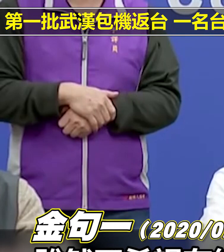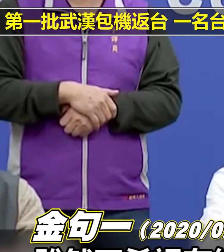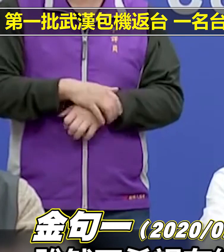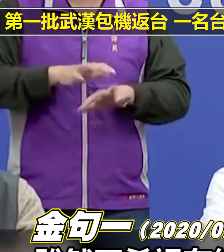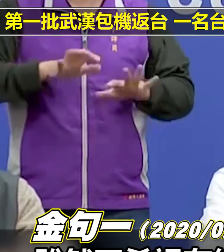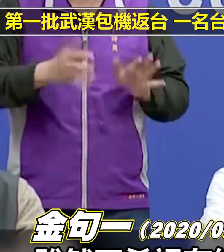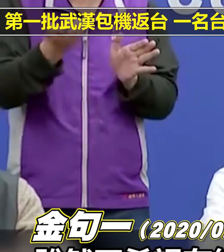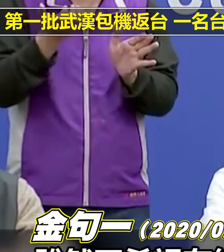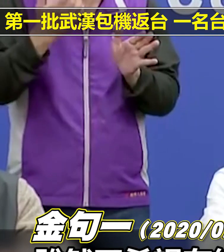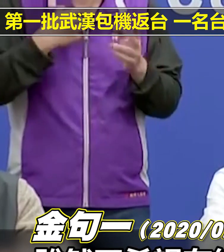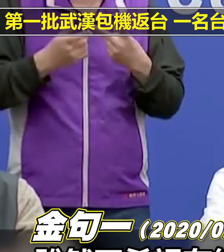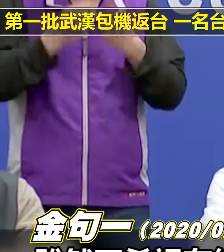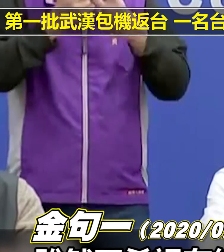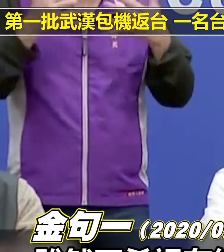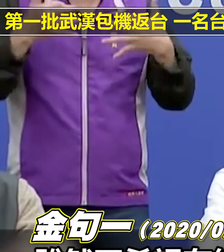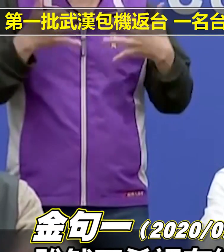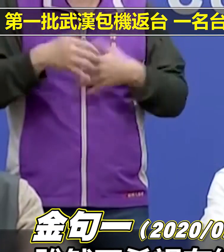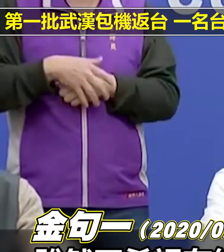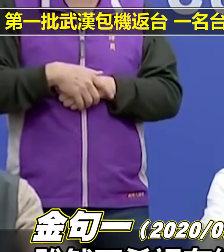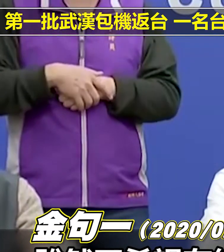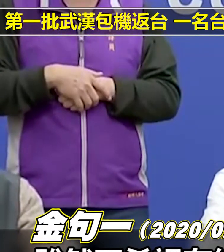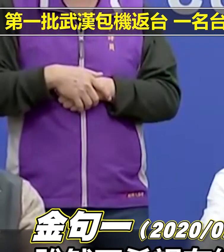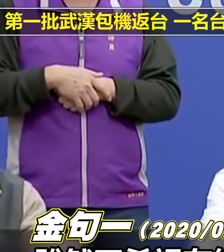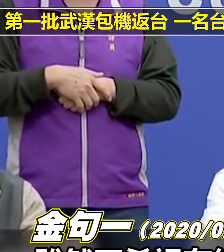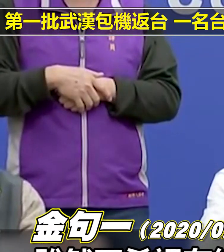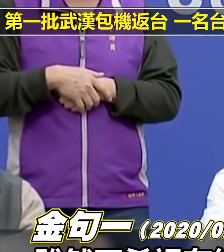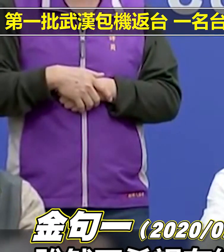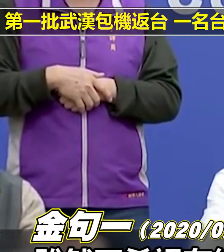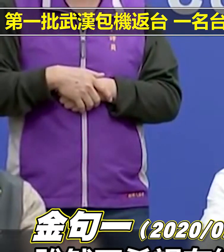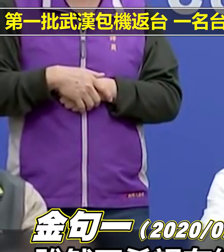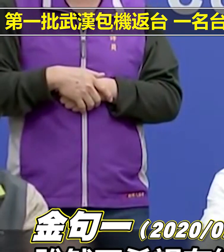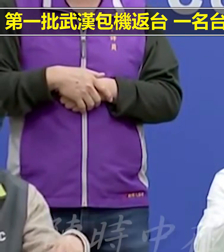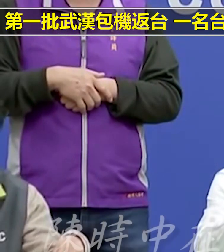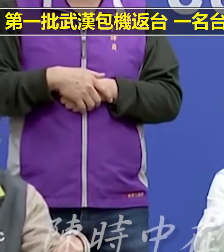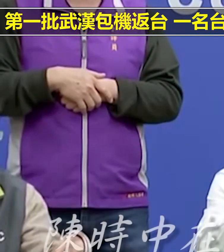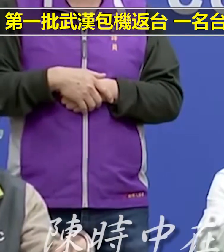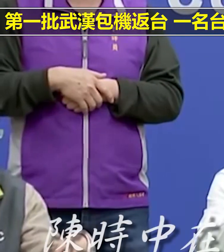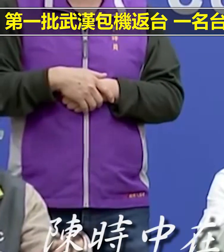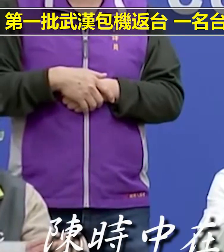好，那今天大家另外关心一个议题是另外是